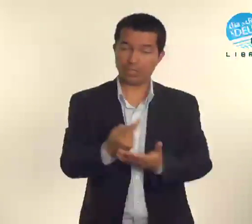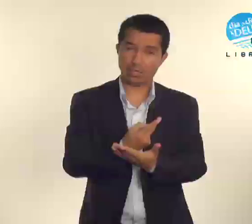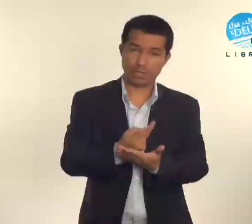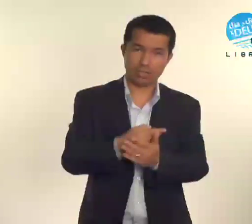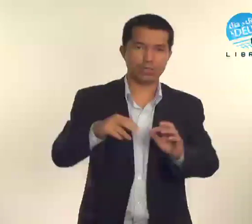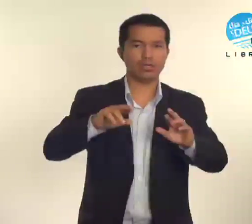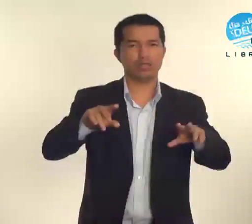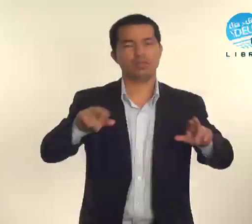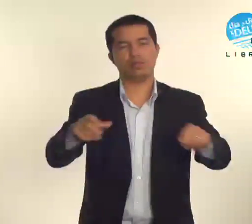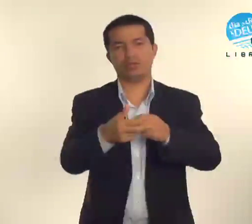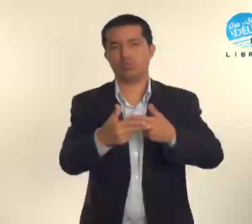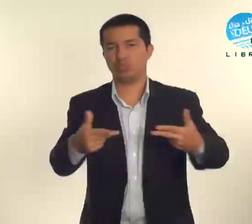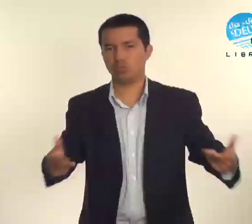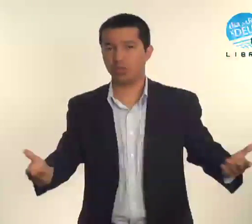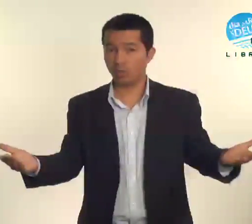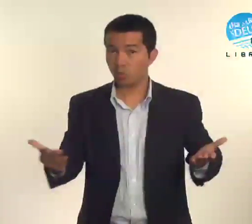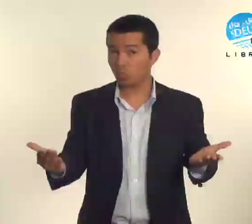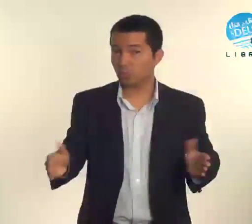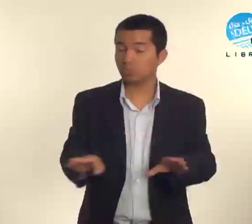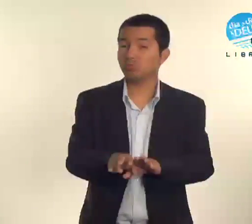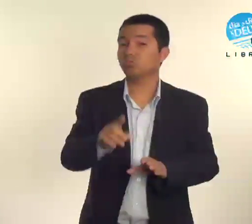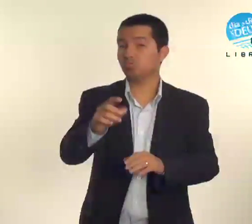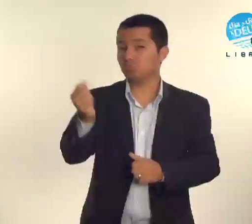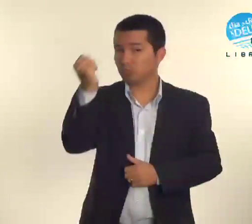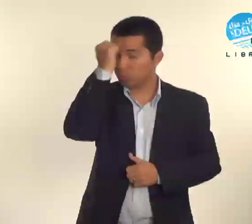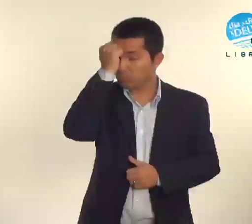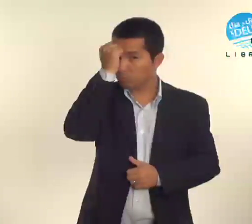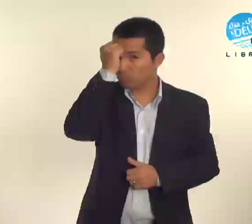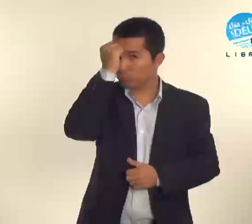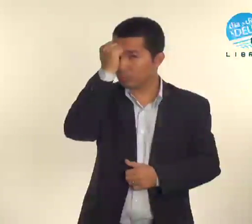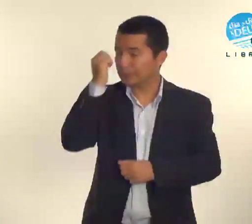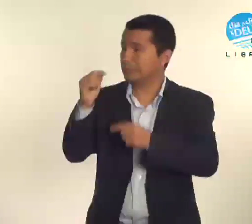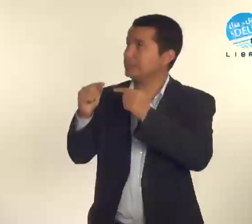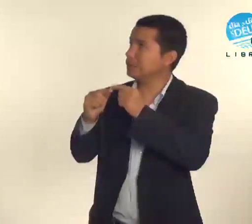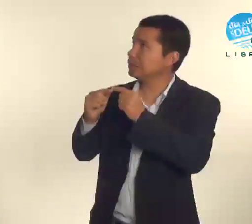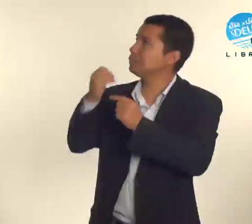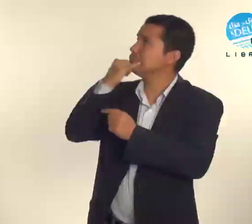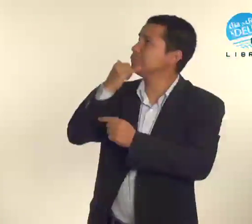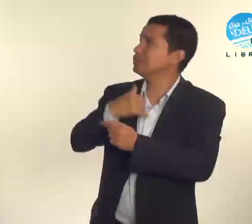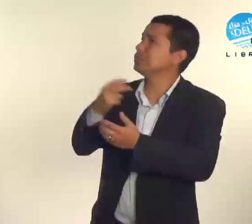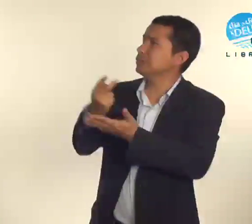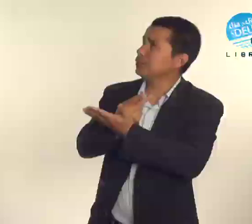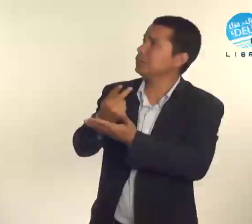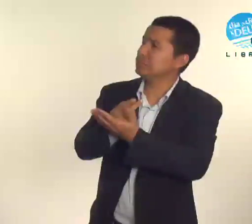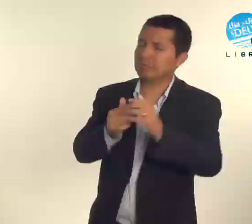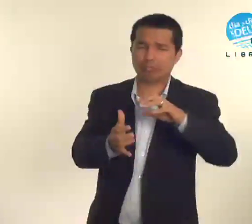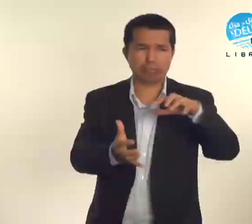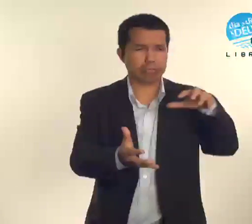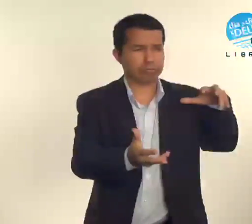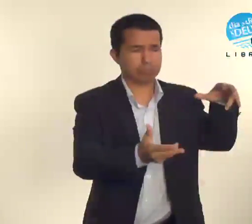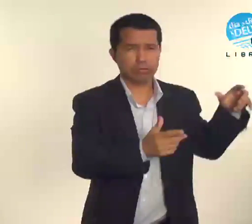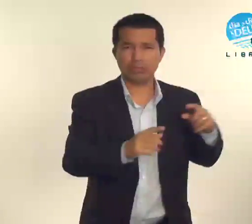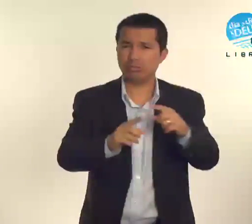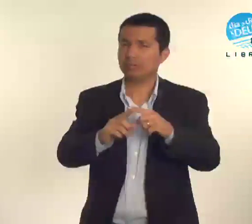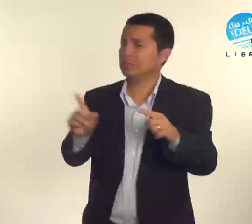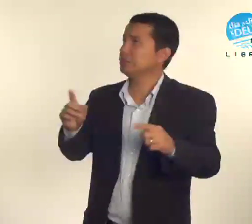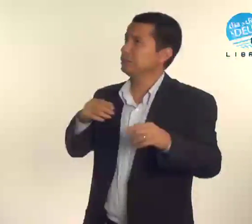errado. Que você concorda com Deus, que apesar de você ter vivido uma queda,